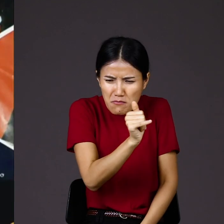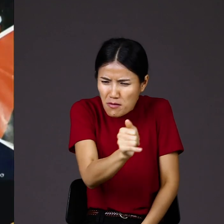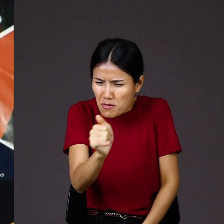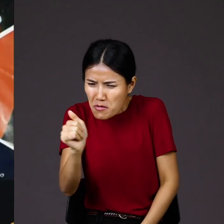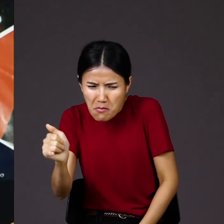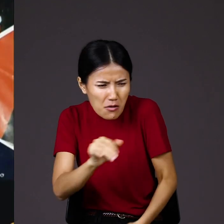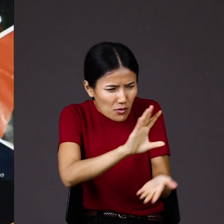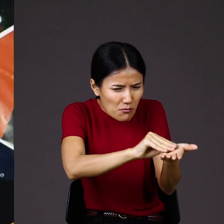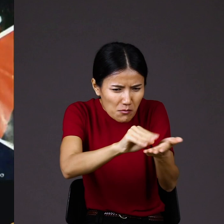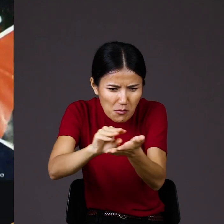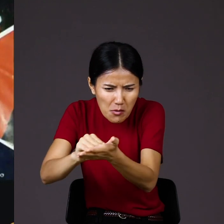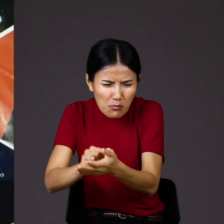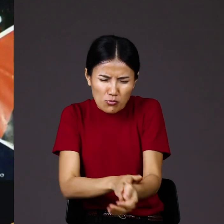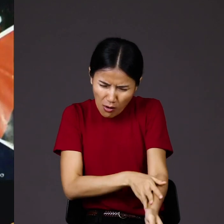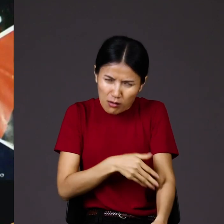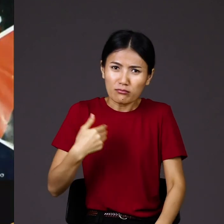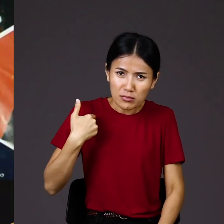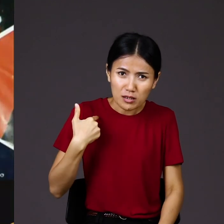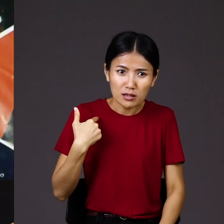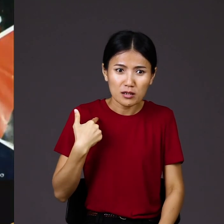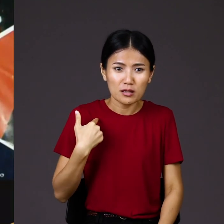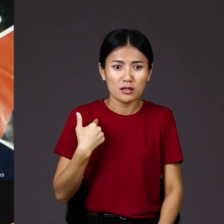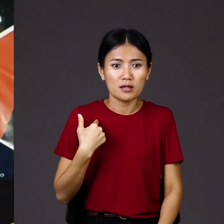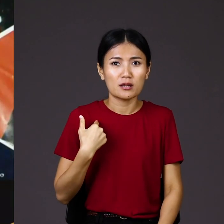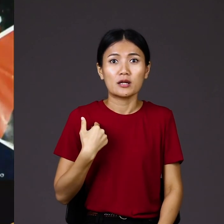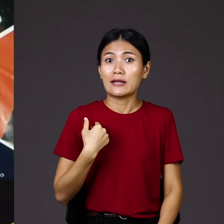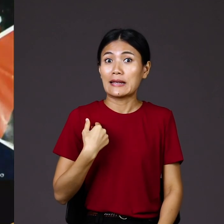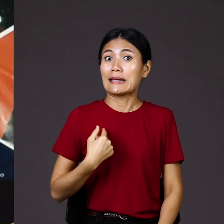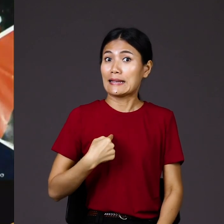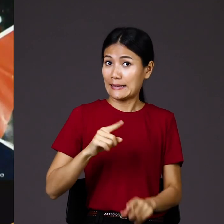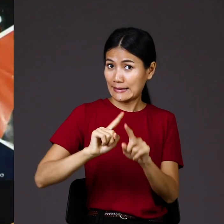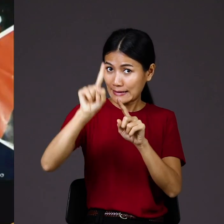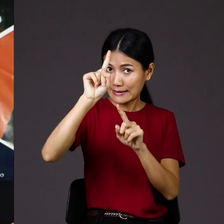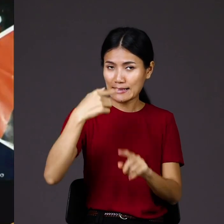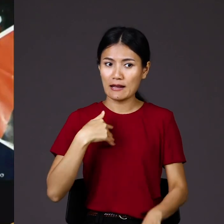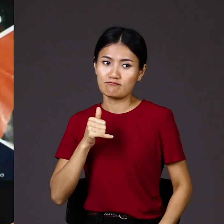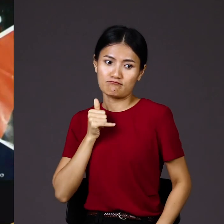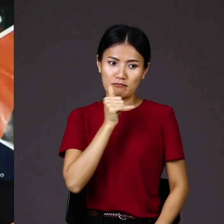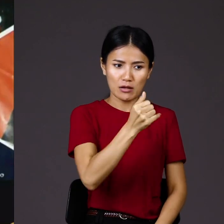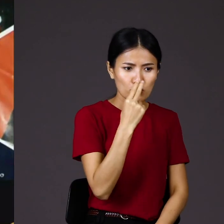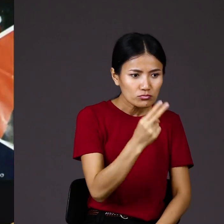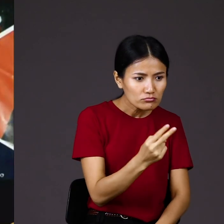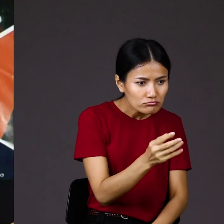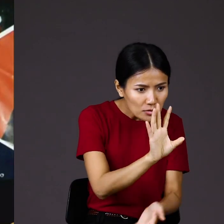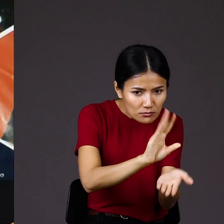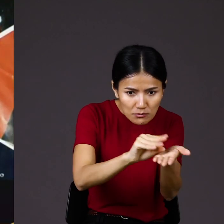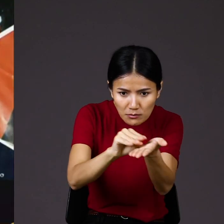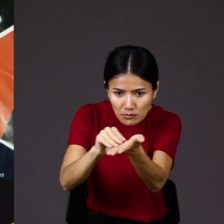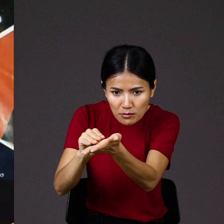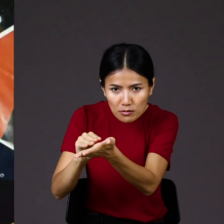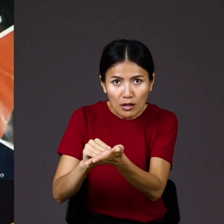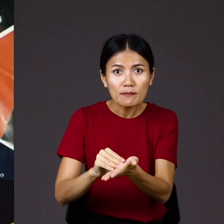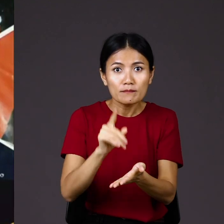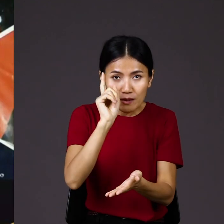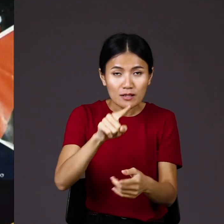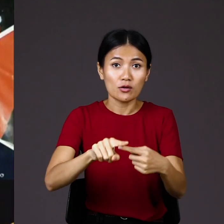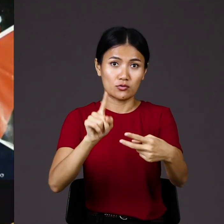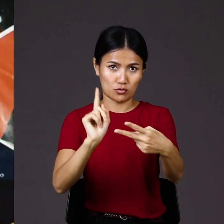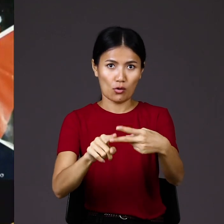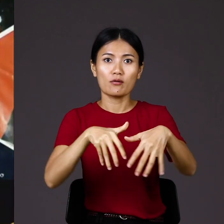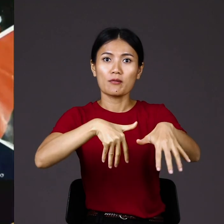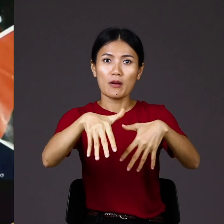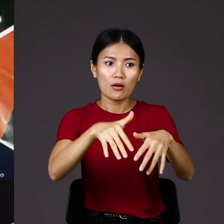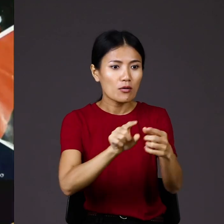ราเรายึดหลักการเดิน3จริง1ก็คือไปดูพื้นที่จริงหน้างานจริ